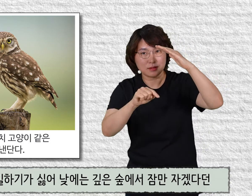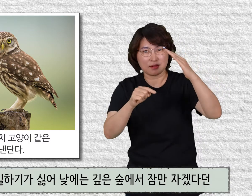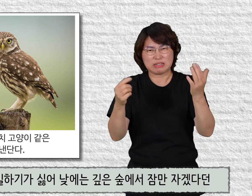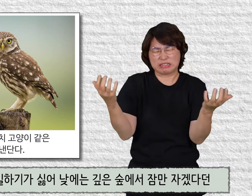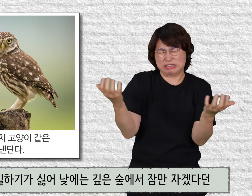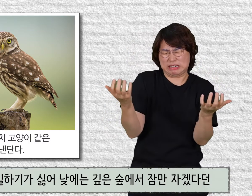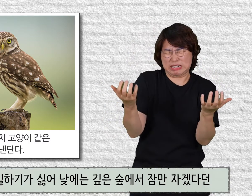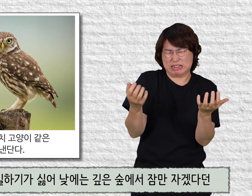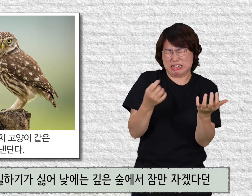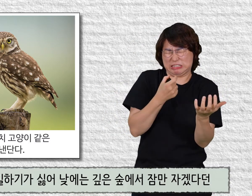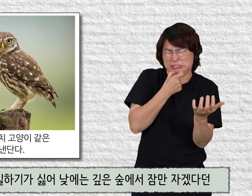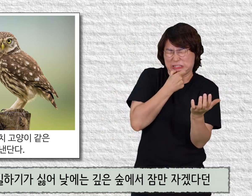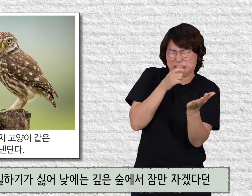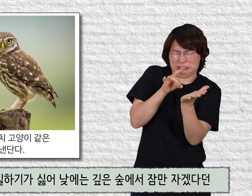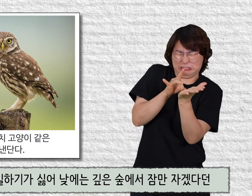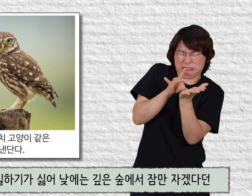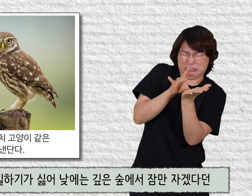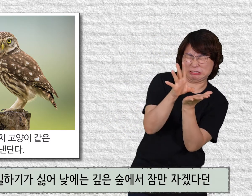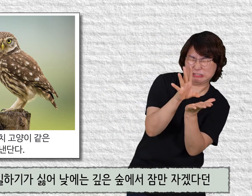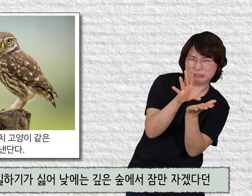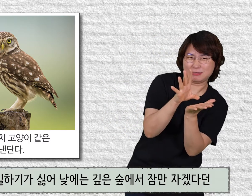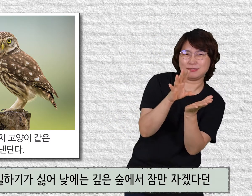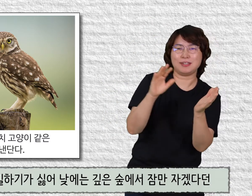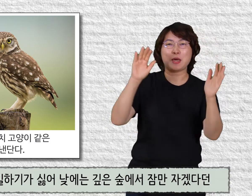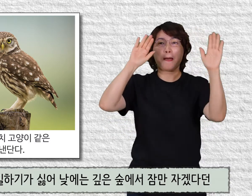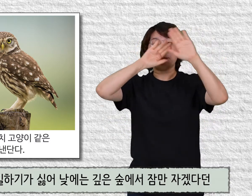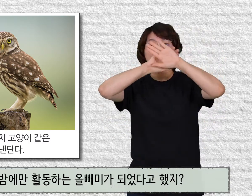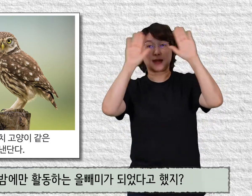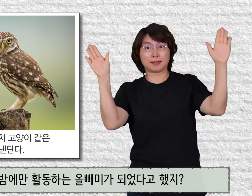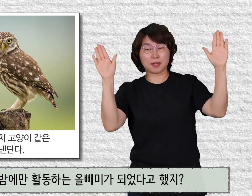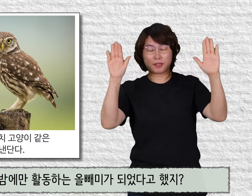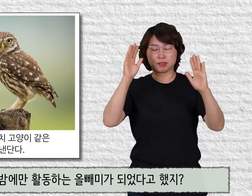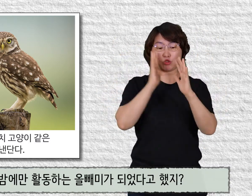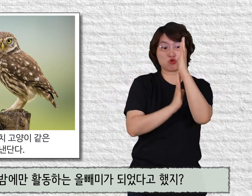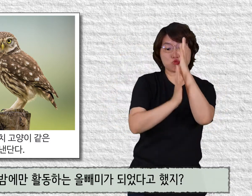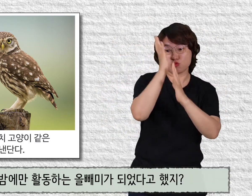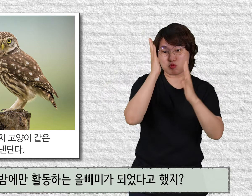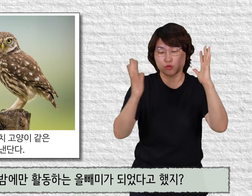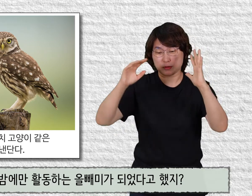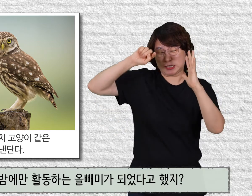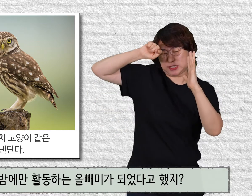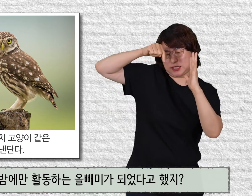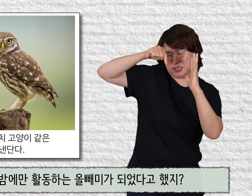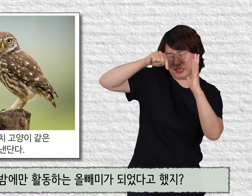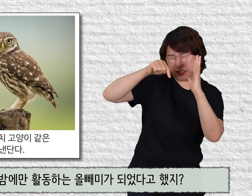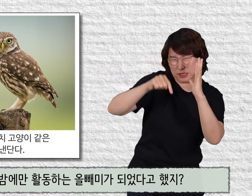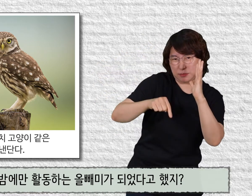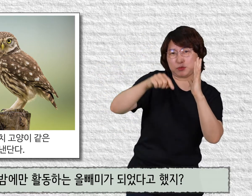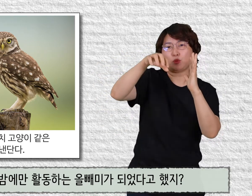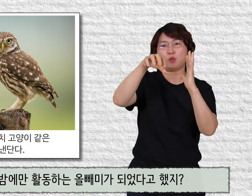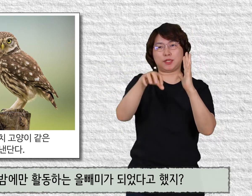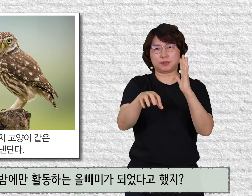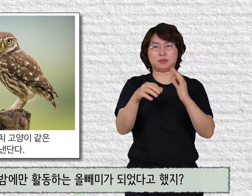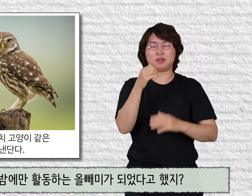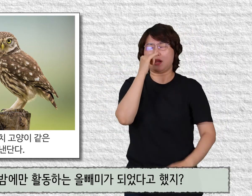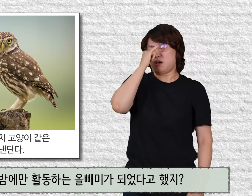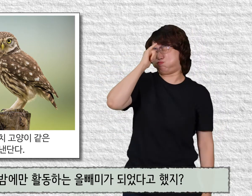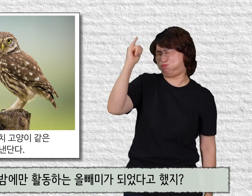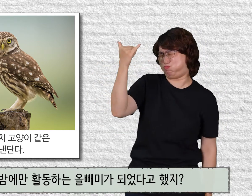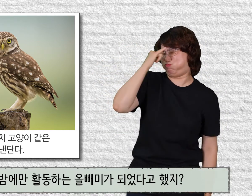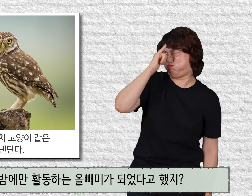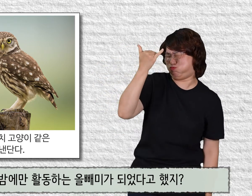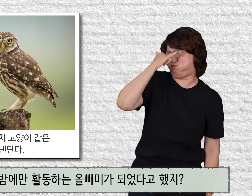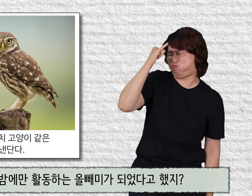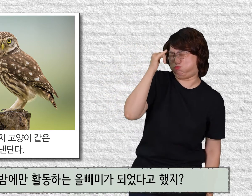일하기가 싫어 낮에는 깊은 숲에서 잠만 자겠다던 큰아들이 밤에만 활동하는 올빼미가